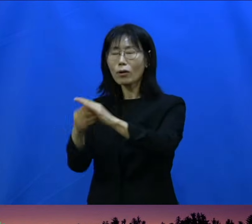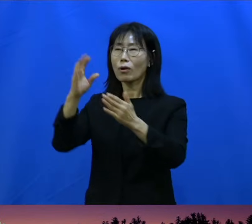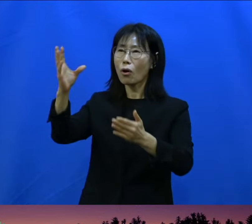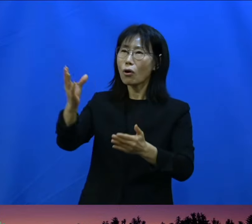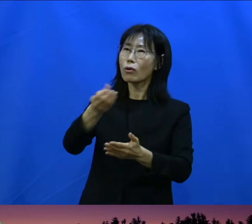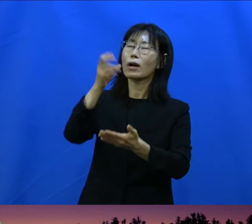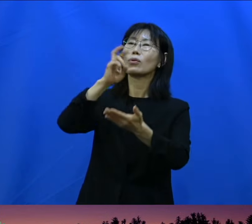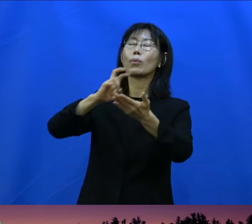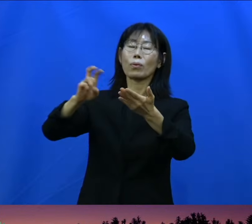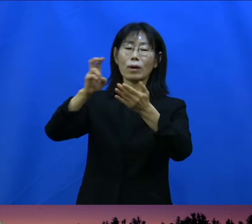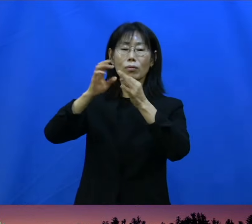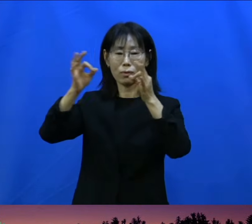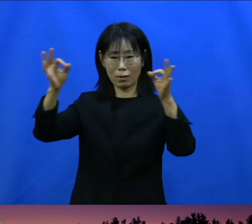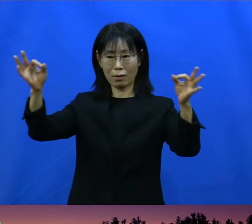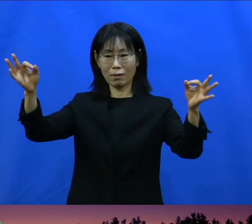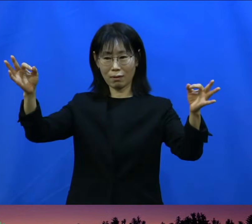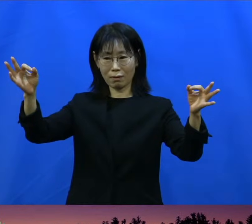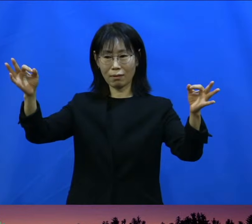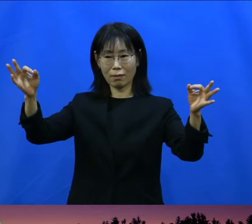holy.